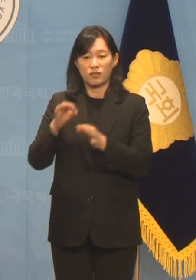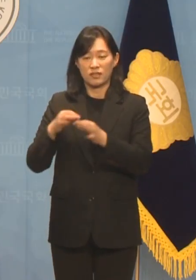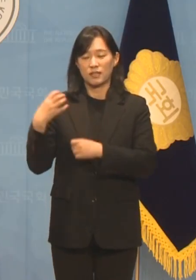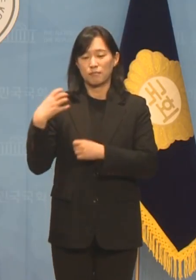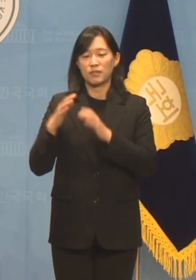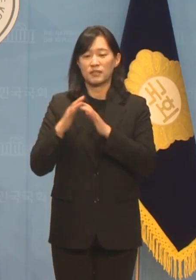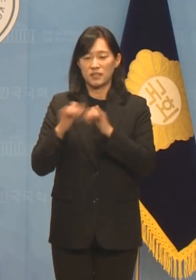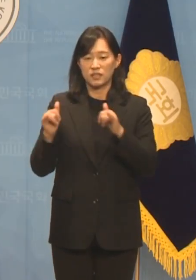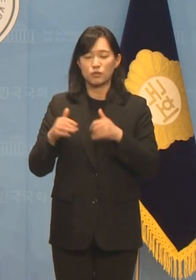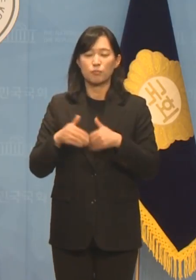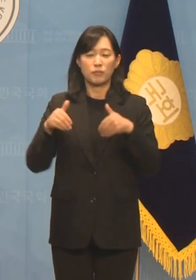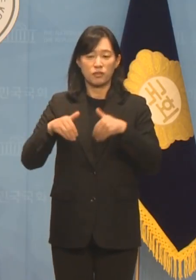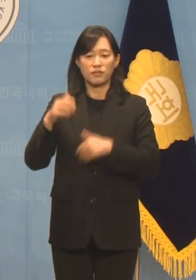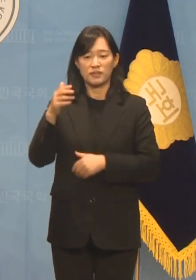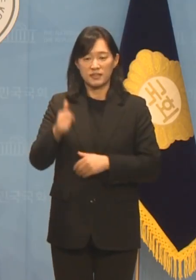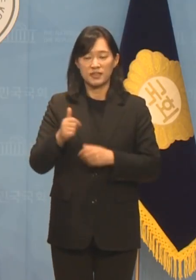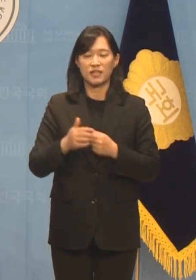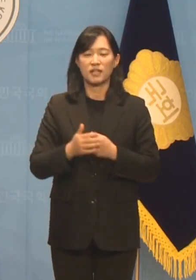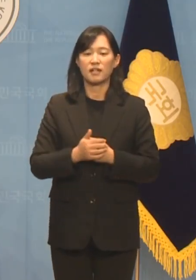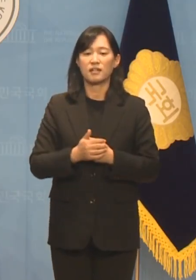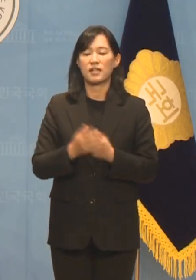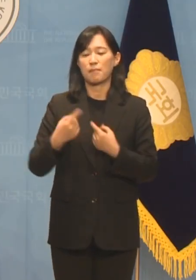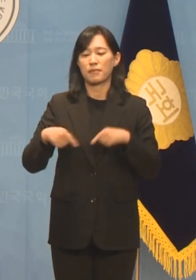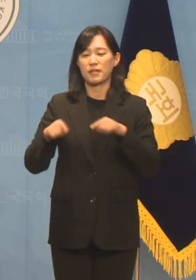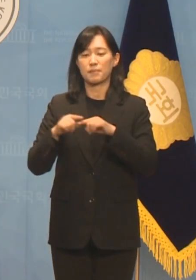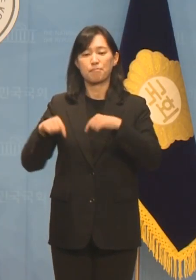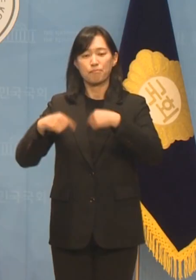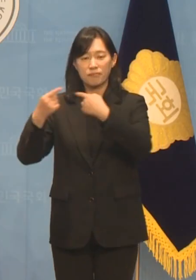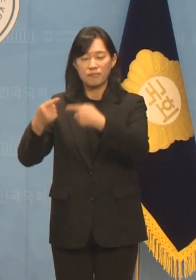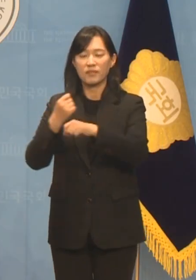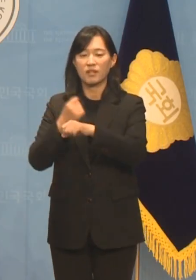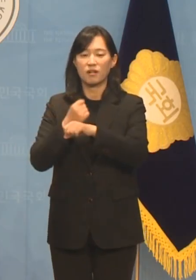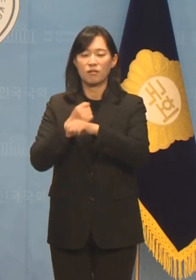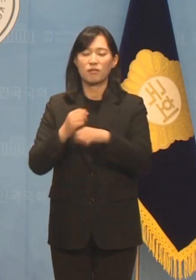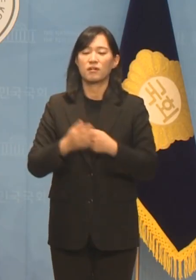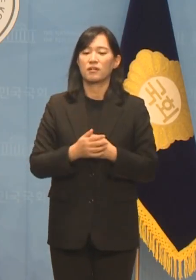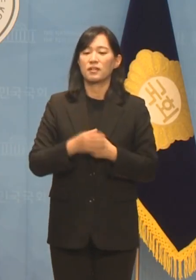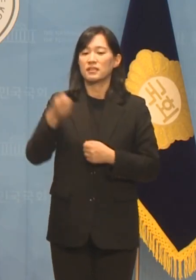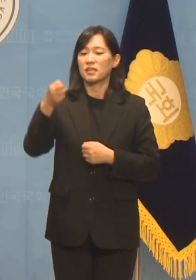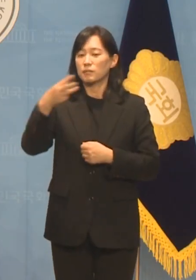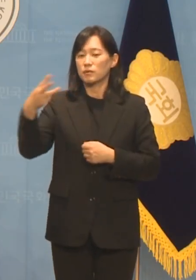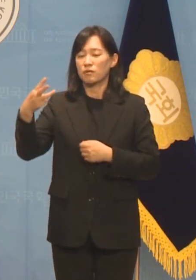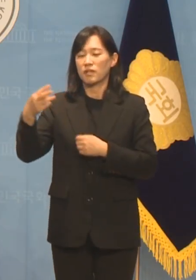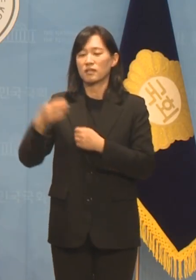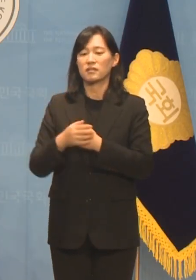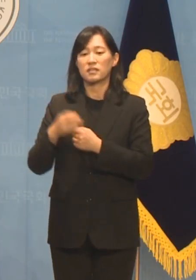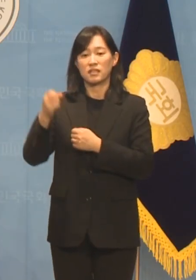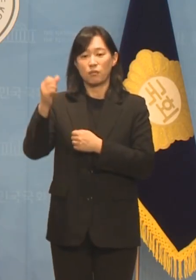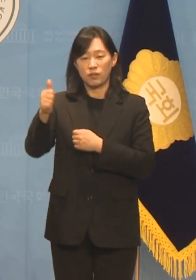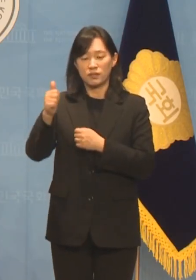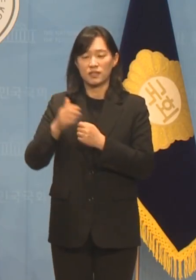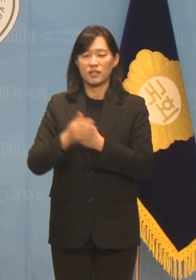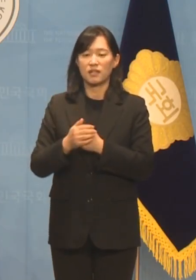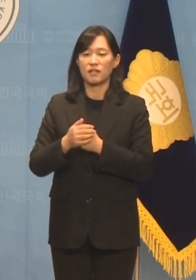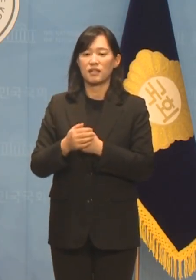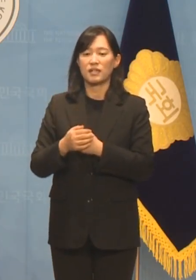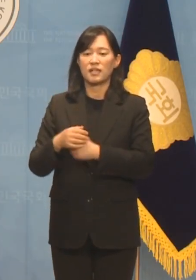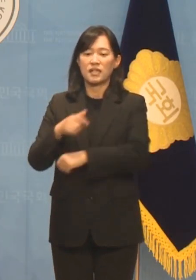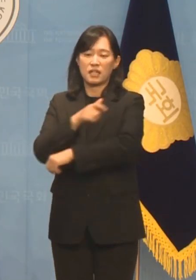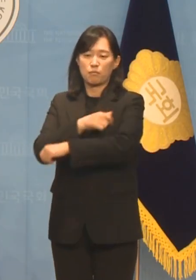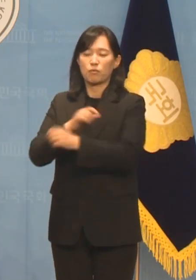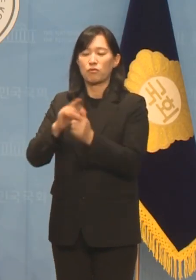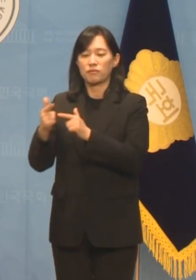비서실장, 김태선 당대표 수행실장이 참석하며 삼성전자 측에서는 이재용 회장과